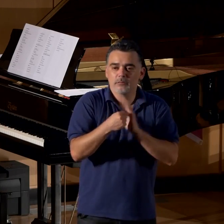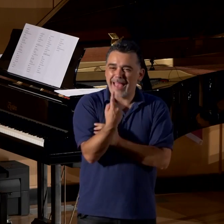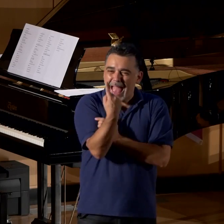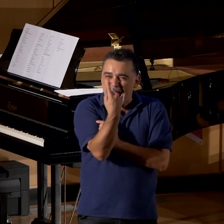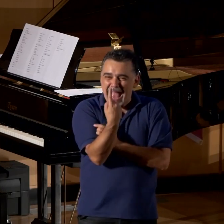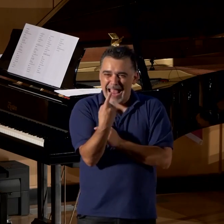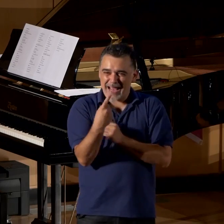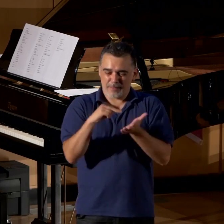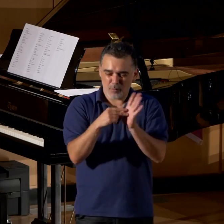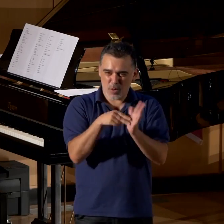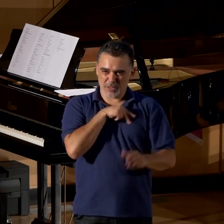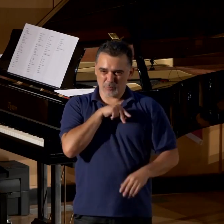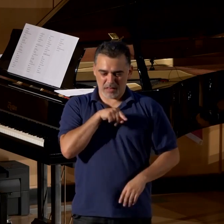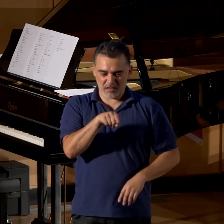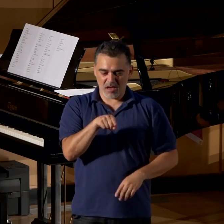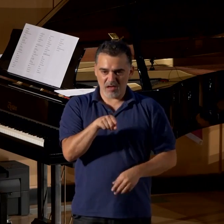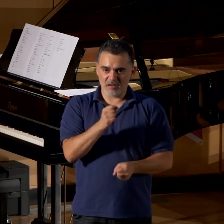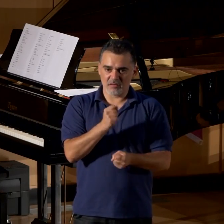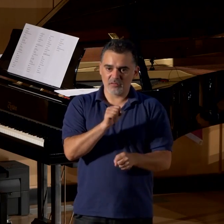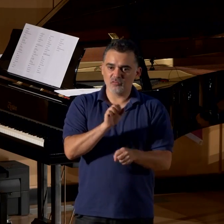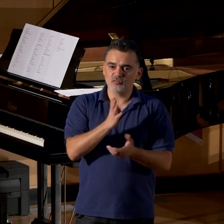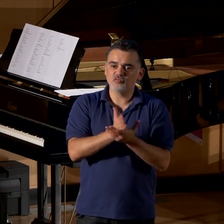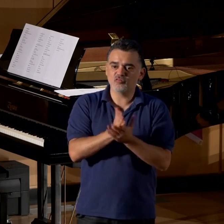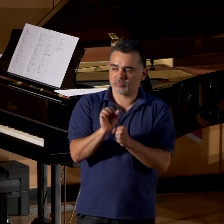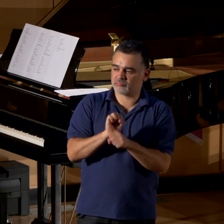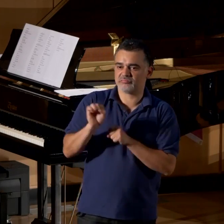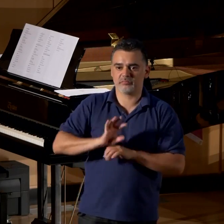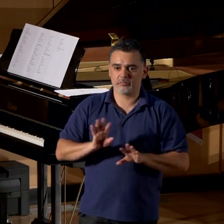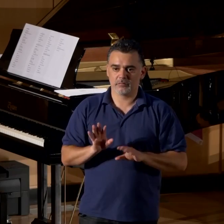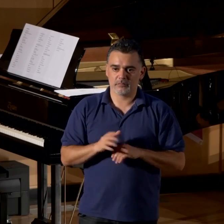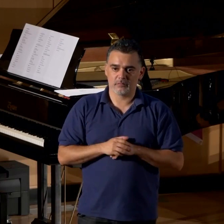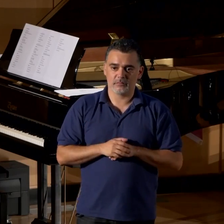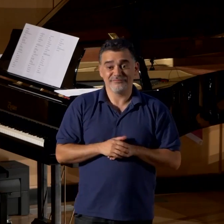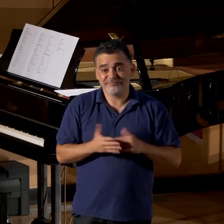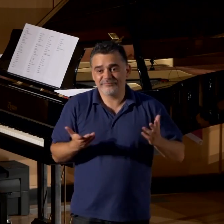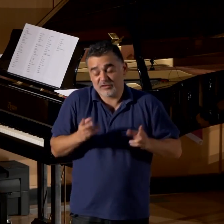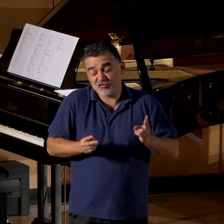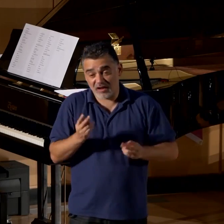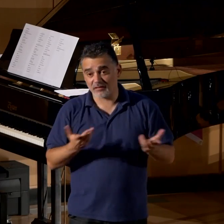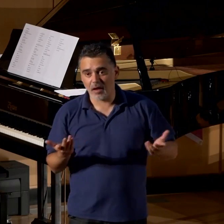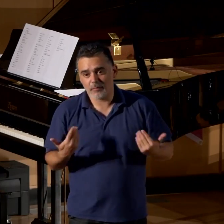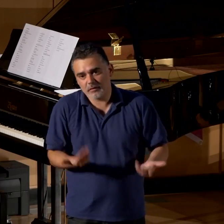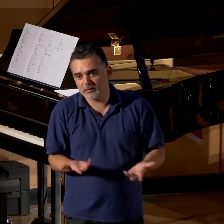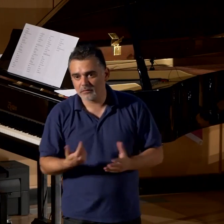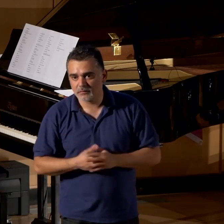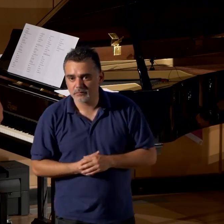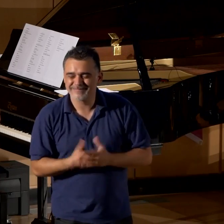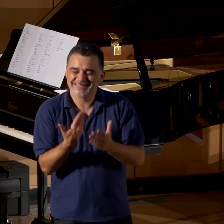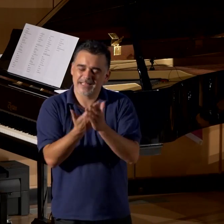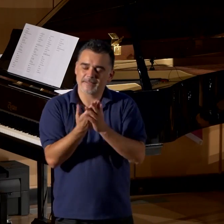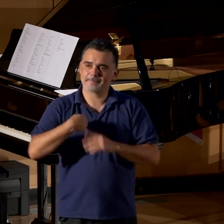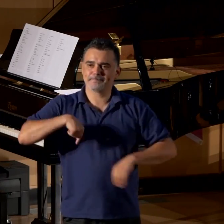verurteilt, was durchaus sehr schade ist. Aus dem Grund haben wir uns